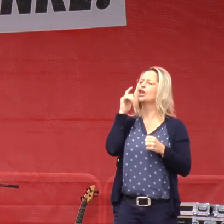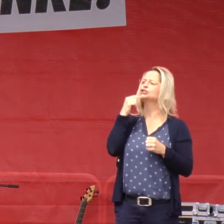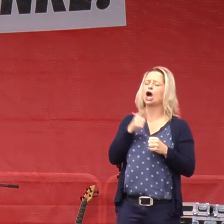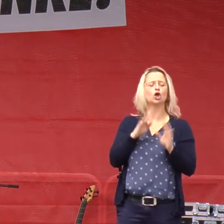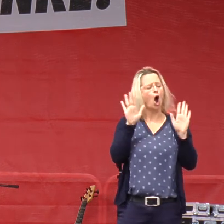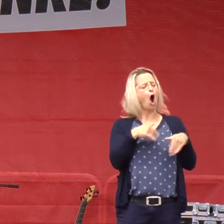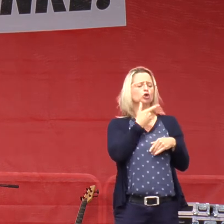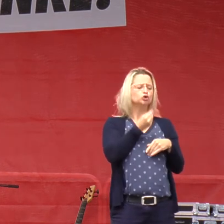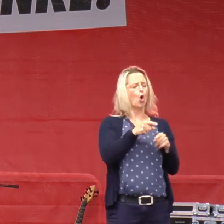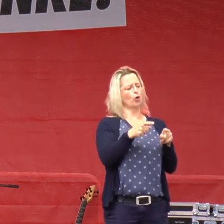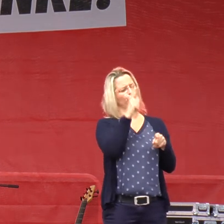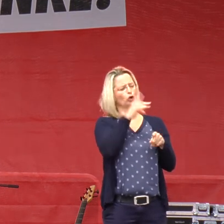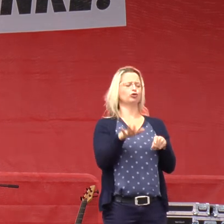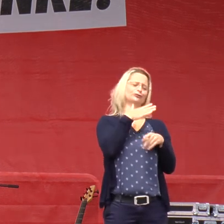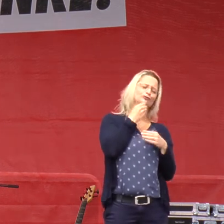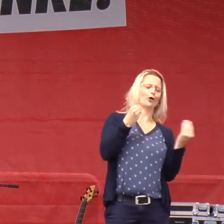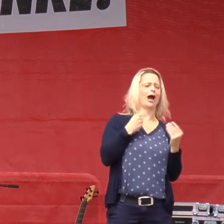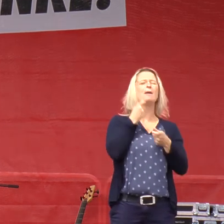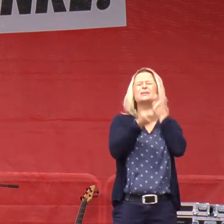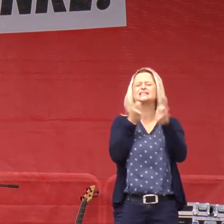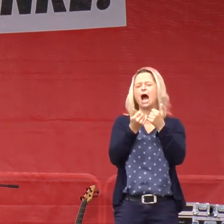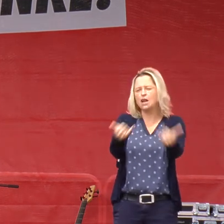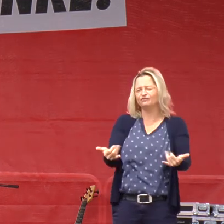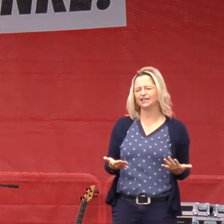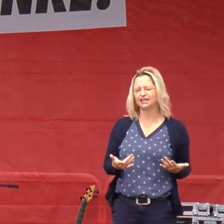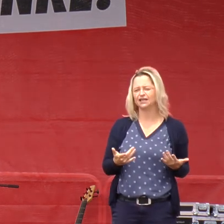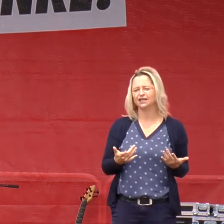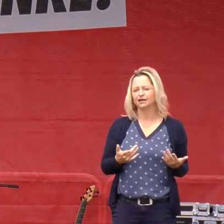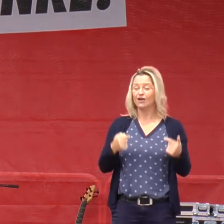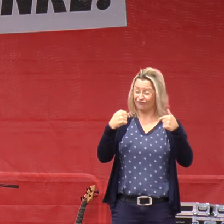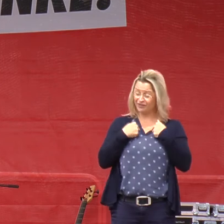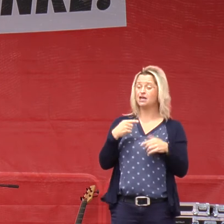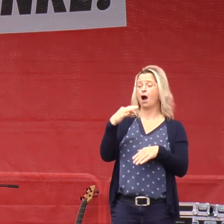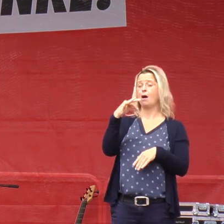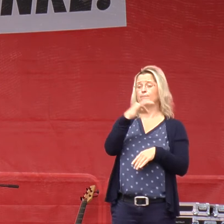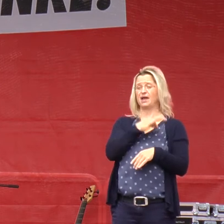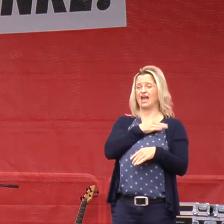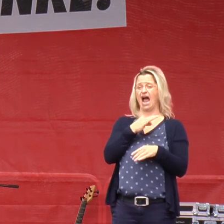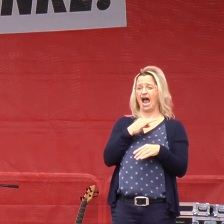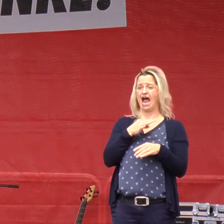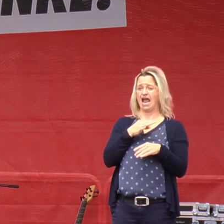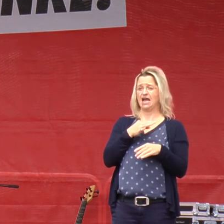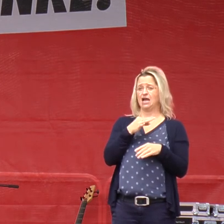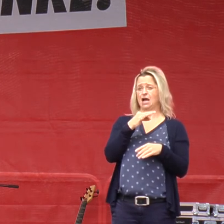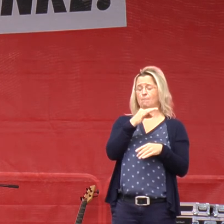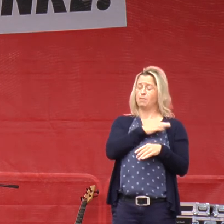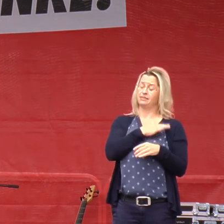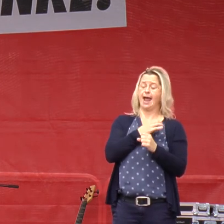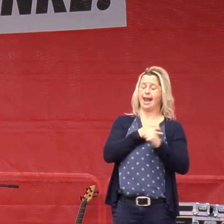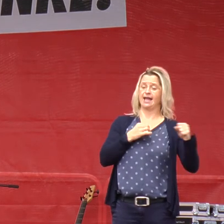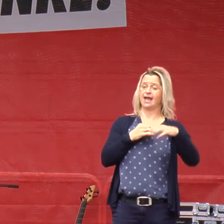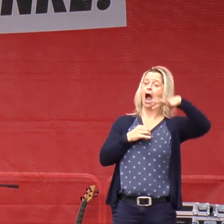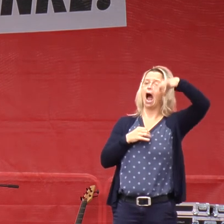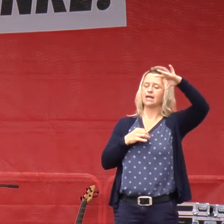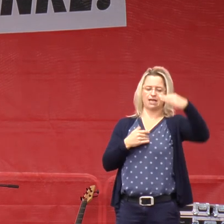soll man es bezahlen? Und vergessen, dass wir die Einzigen sind, die eine Rechnung aufgestellt haben,